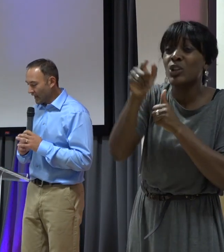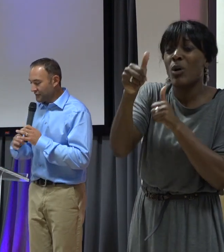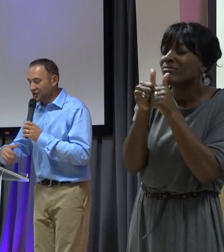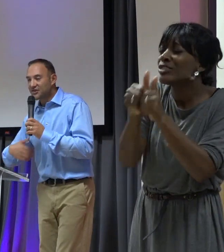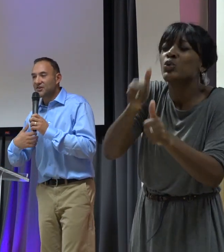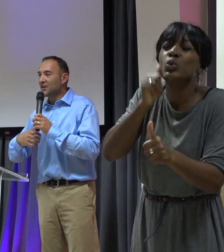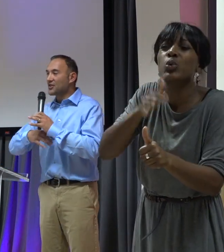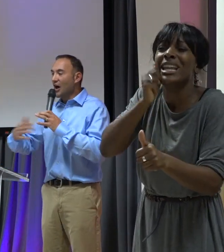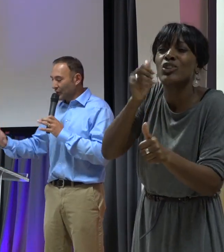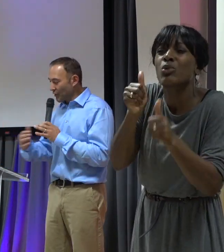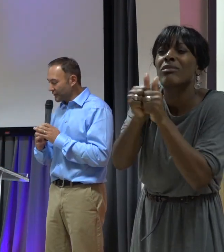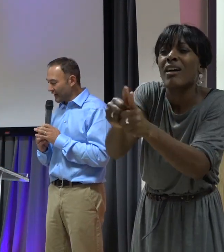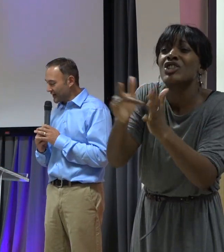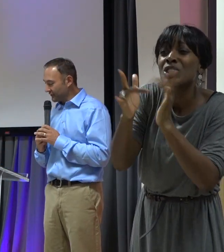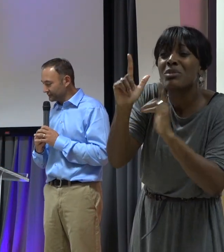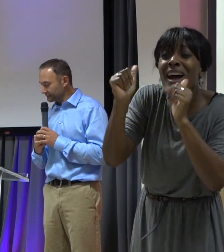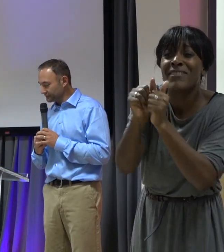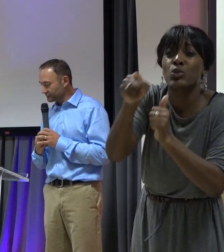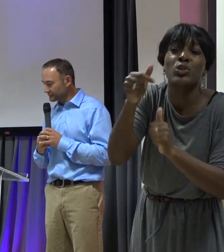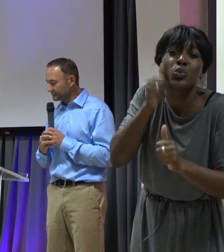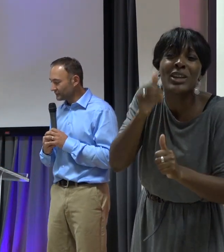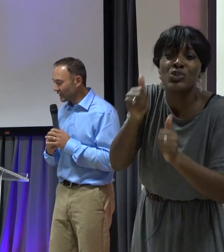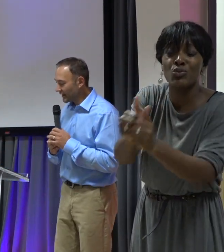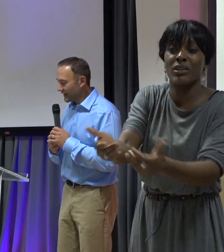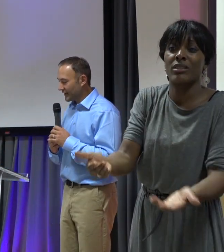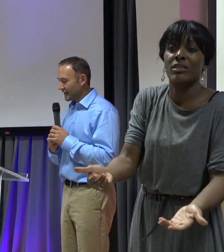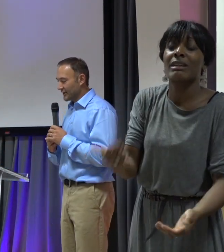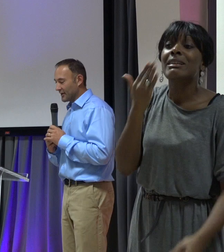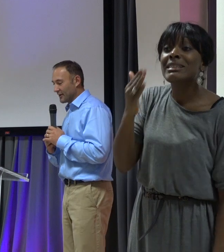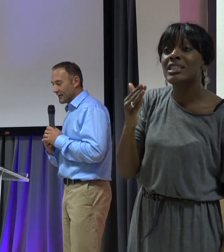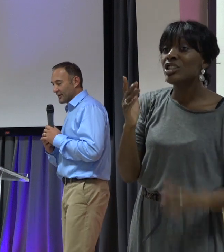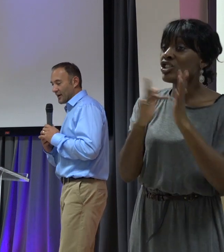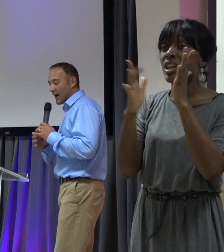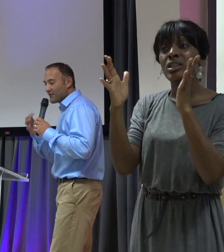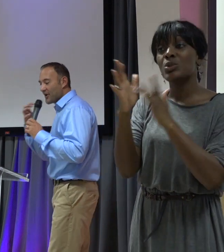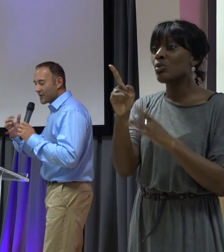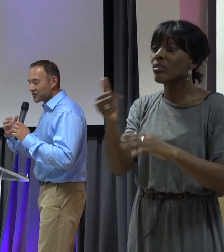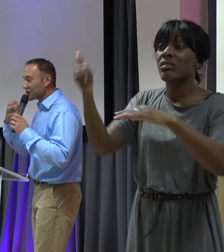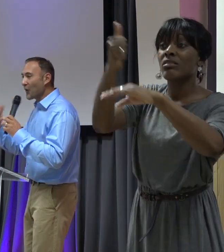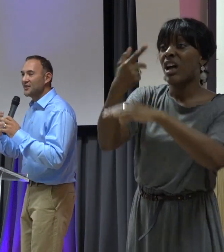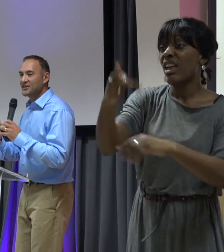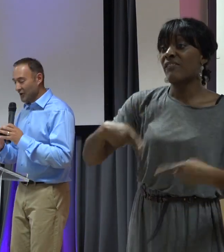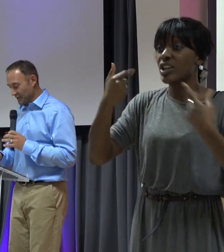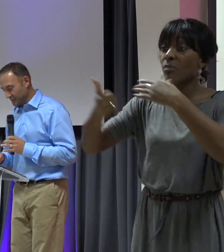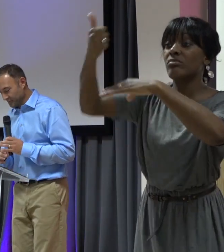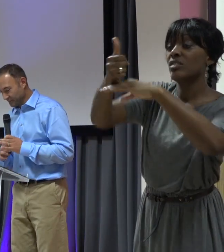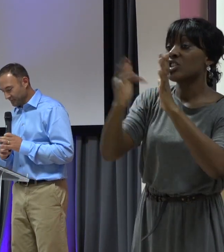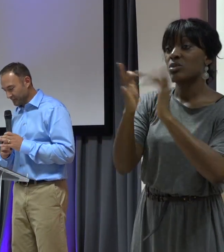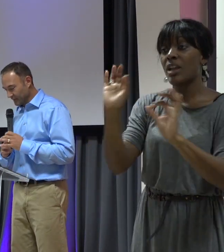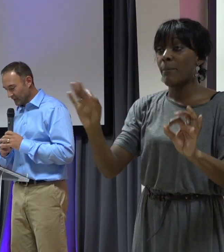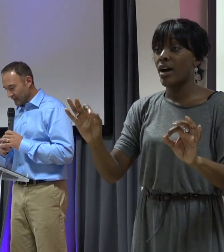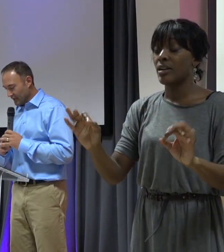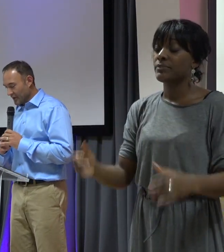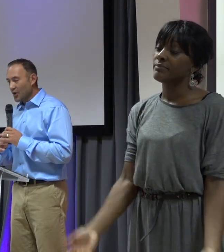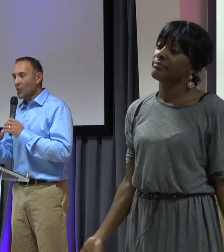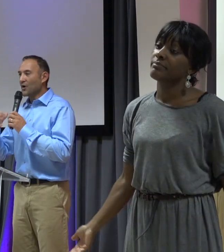besoin? If Jesus is not the Lord of your life, Si Jésus n'est pas le Seigneur de ta vie, I have another story to tell you. j'ai une autre